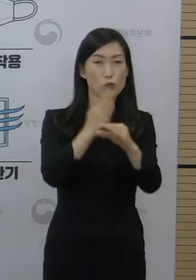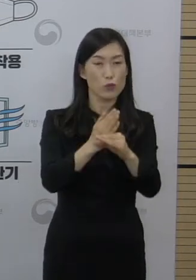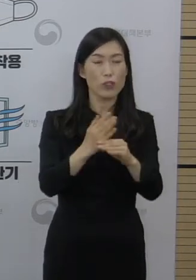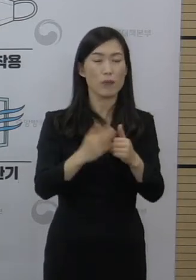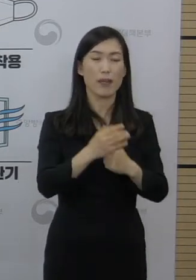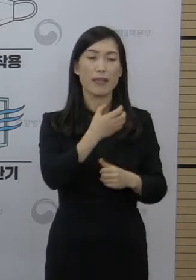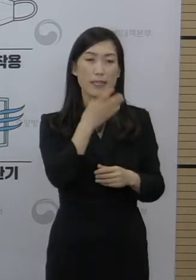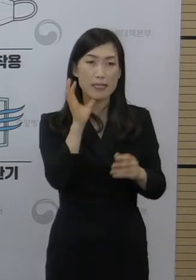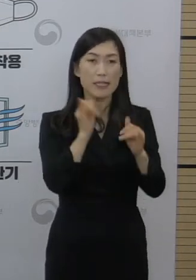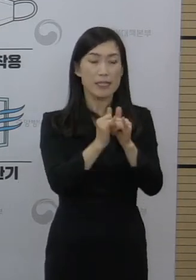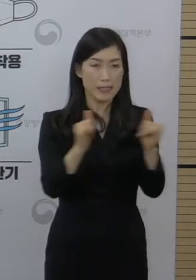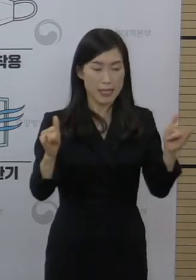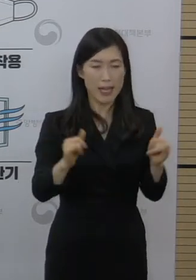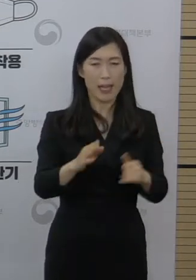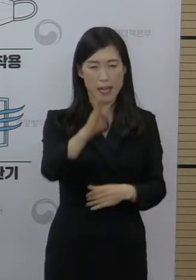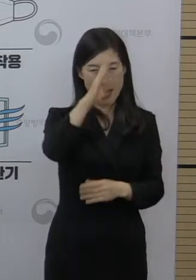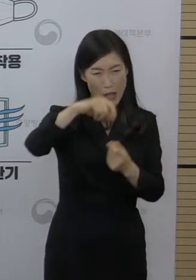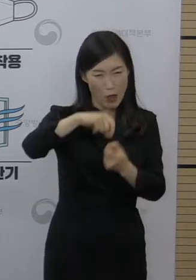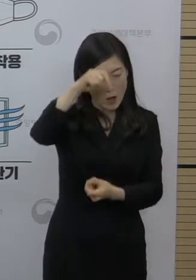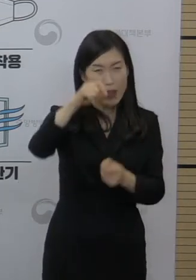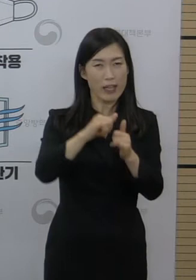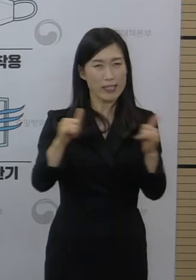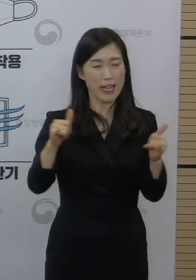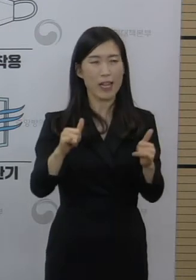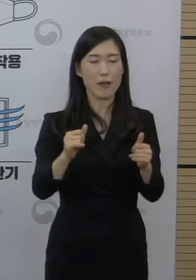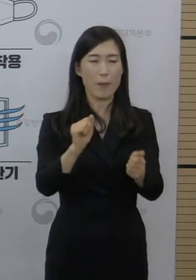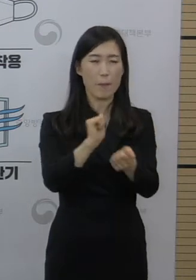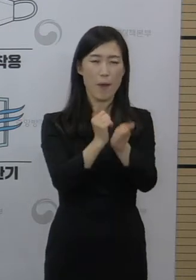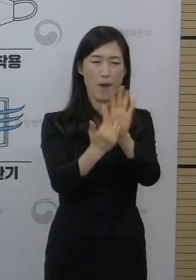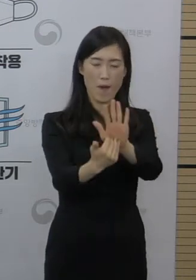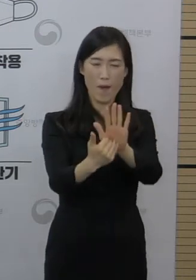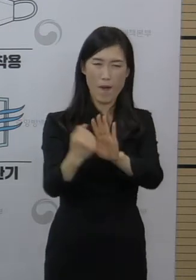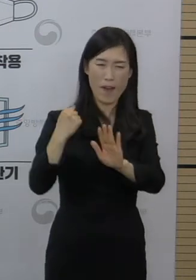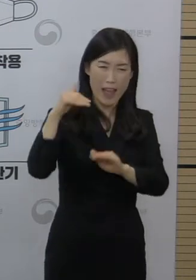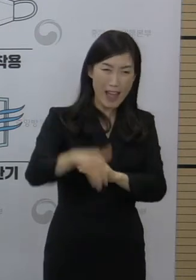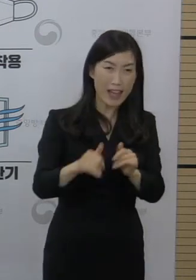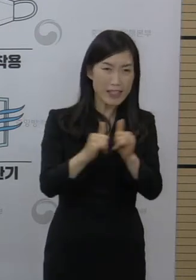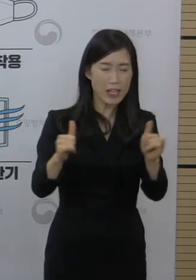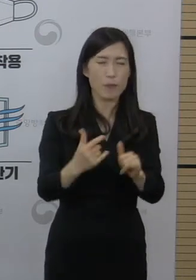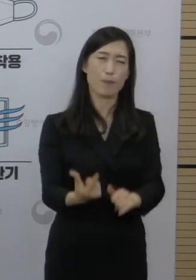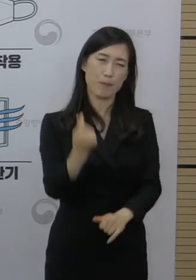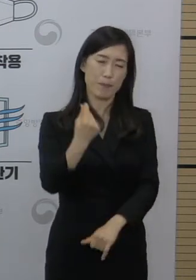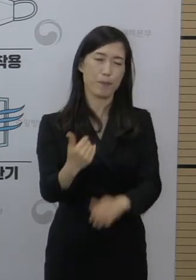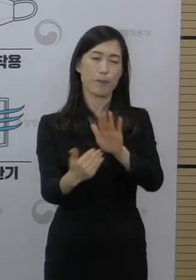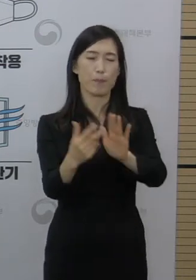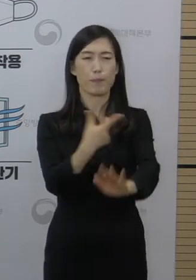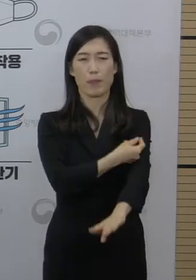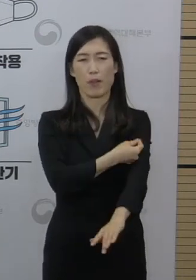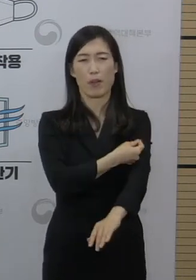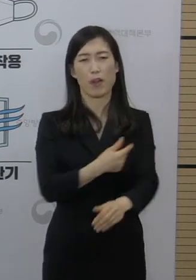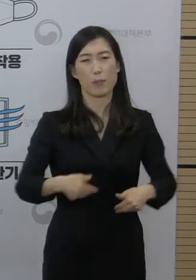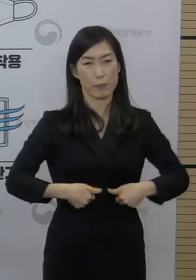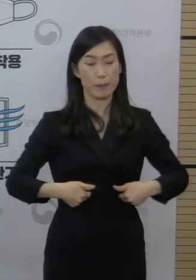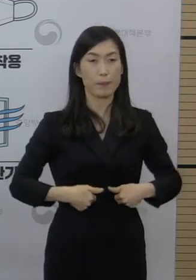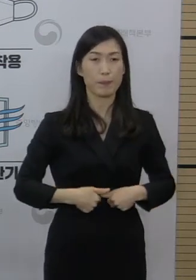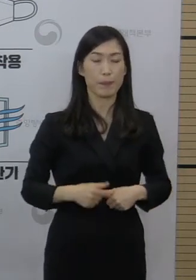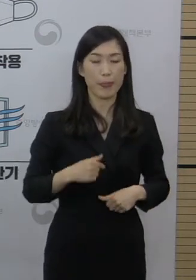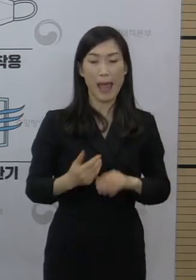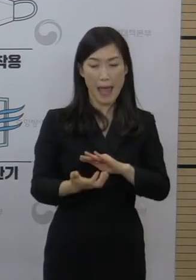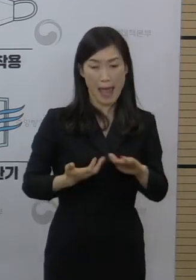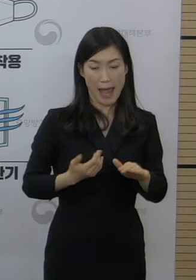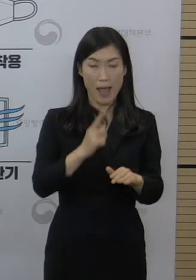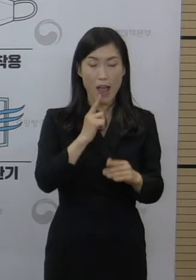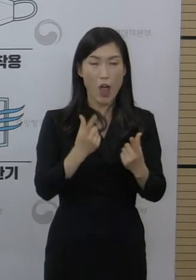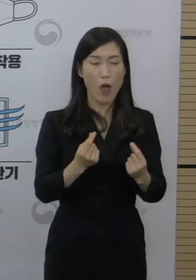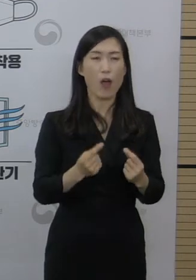고위험군에 예방접종 조기 진단 치료에 집중하는 것이 무엇보다도 중요합니다 오늘 말씀드린 것처럼 위중